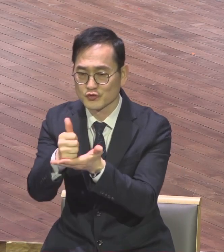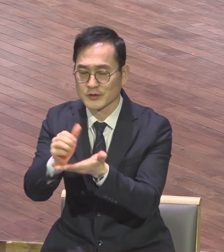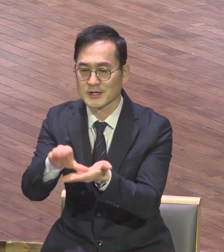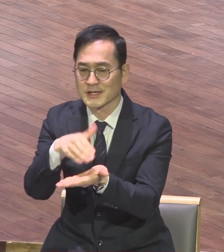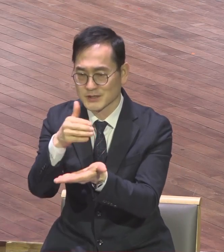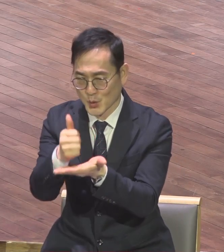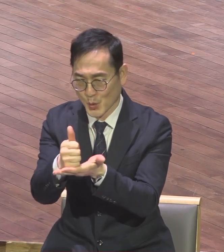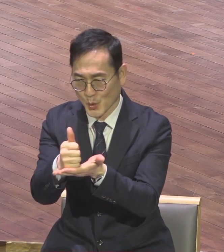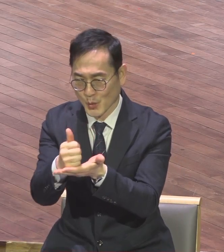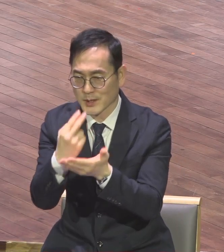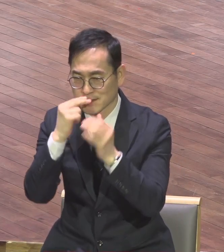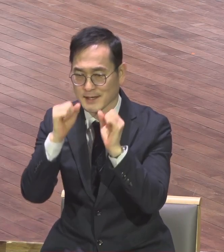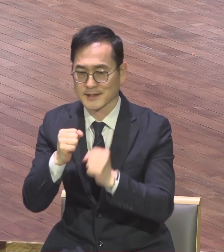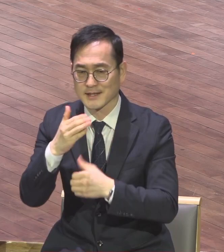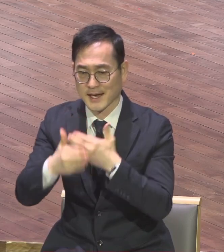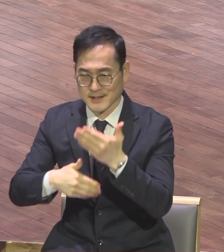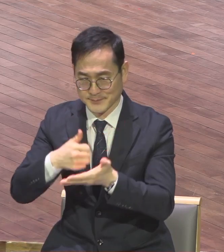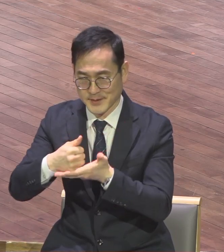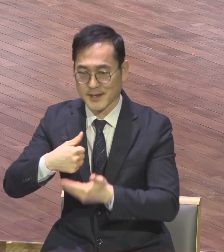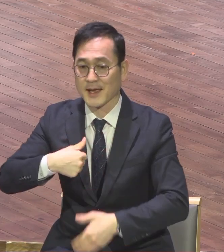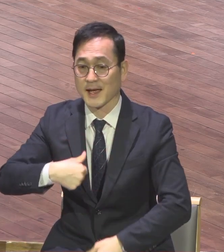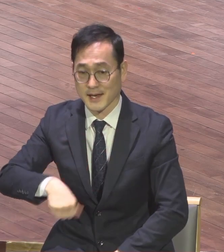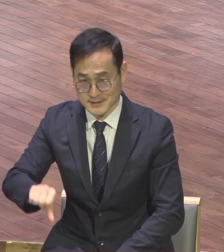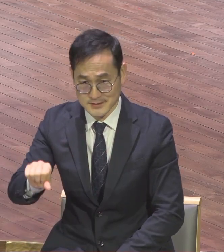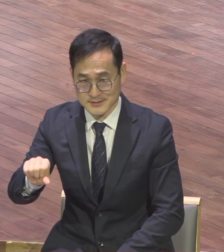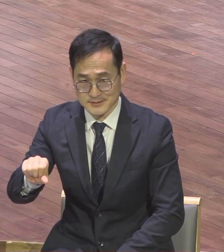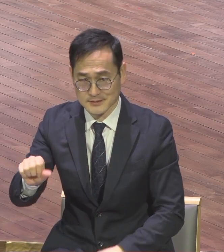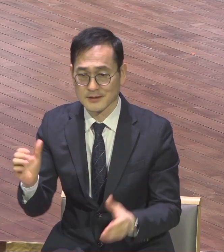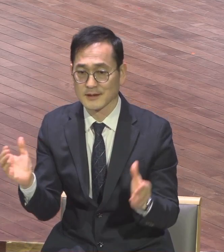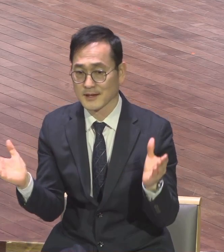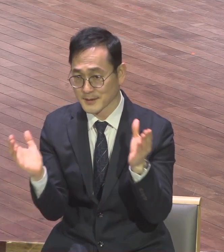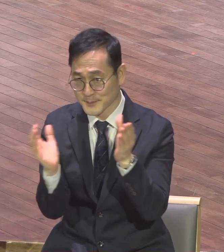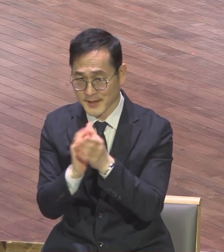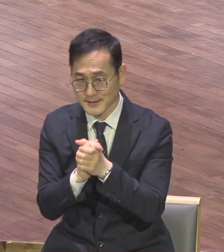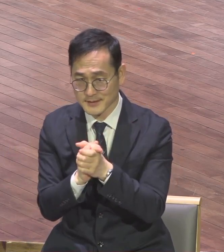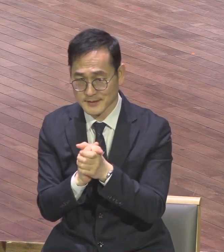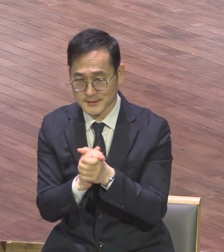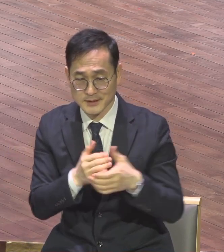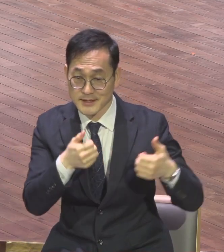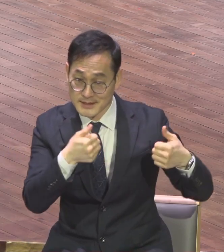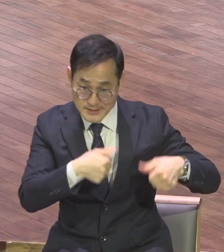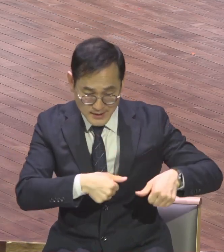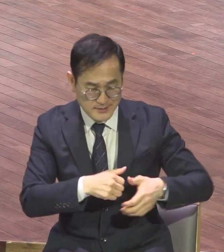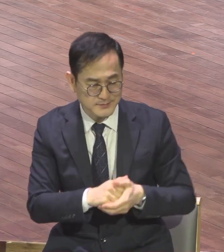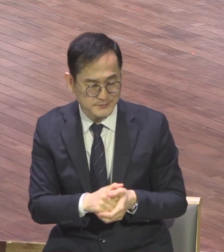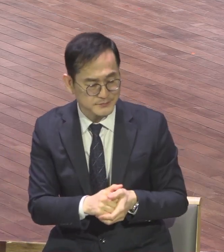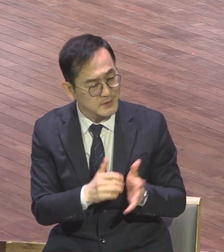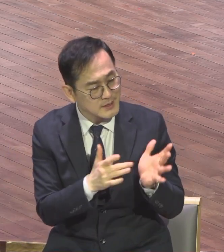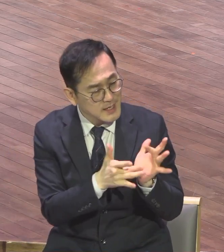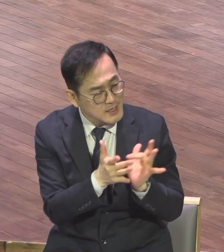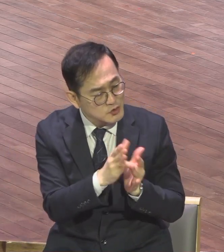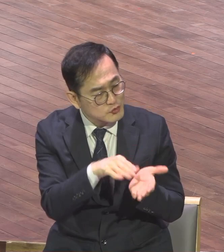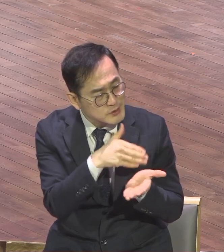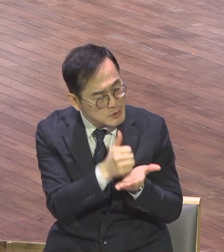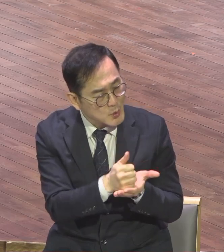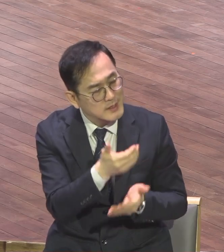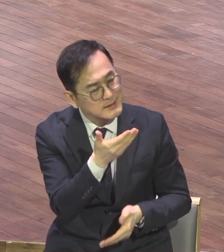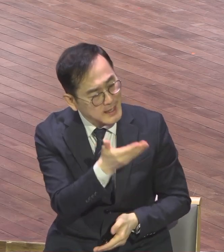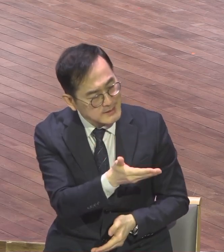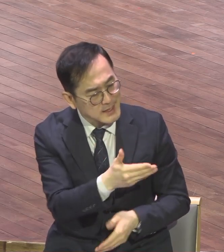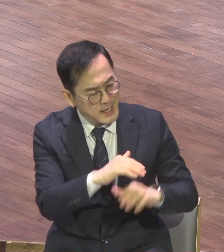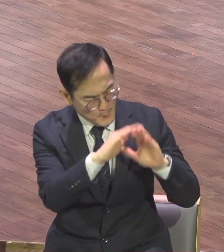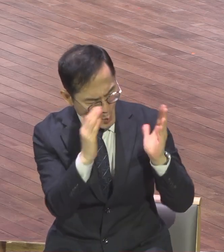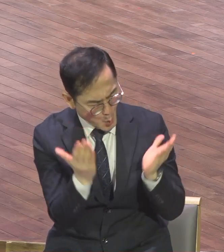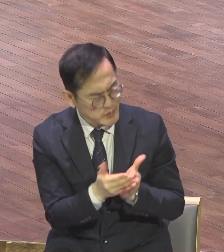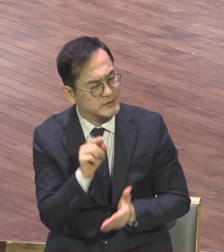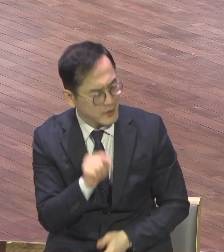그리스도시요 살아계신 하나님의 아들이십니다. 아멘. 우리 옆에 분들과 이렇게 인사하겠습니다. 예수 그리스도는 당신의